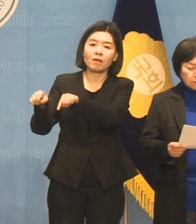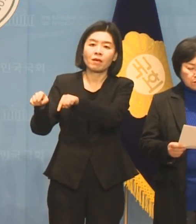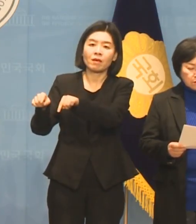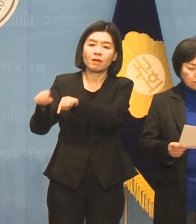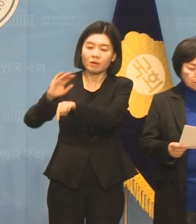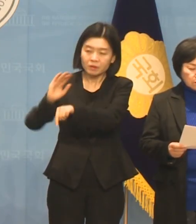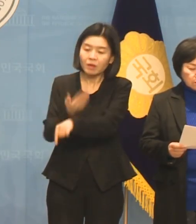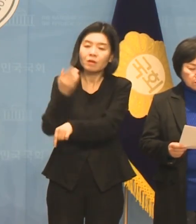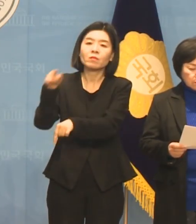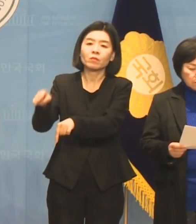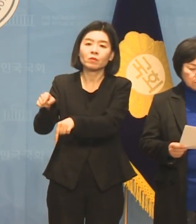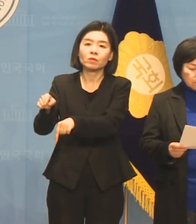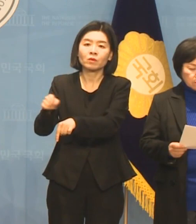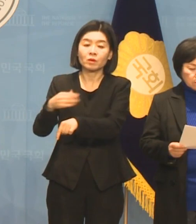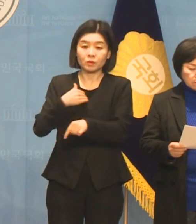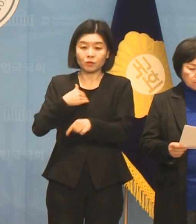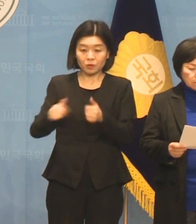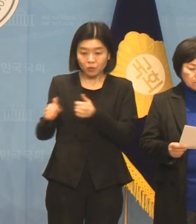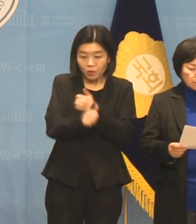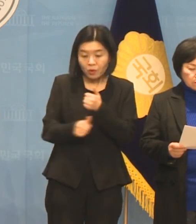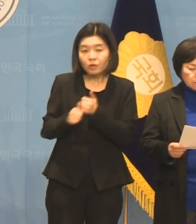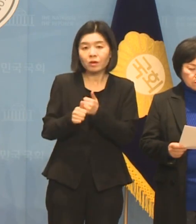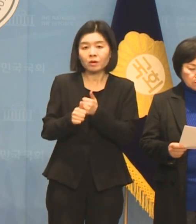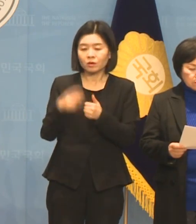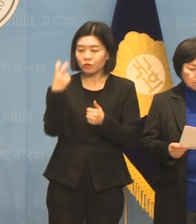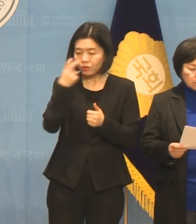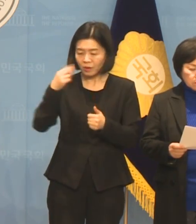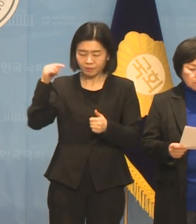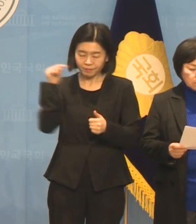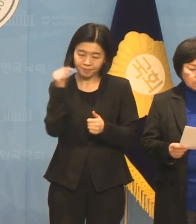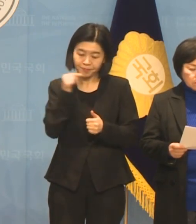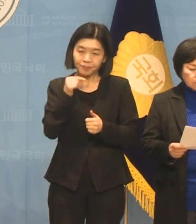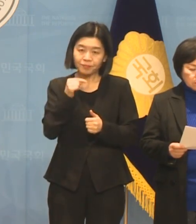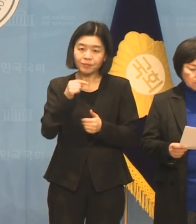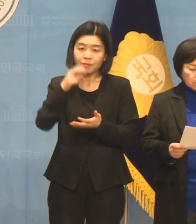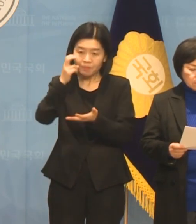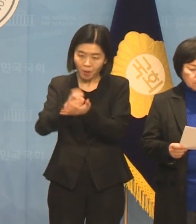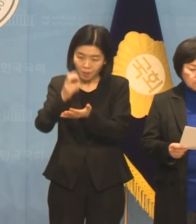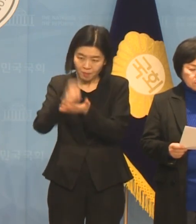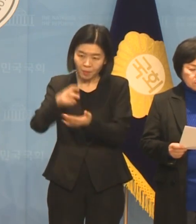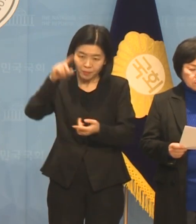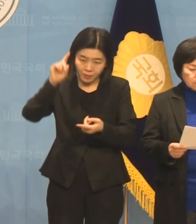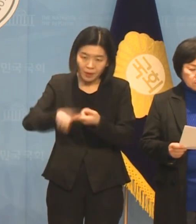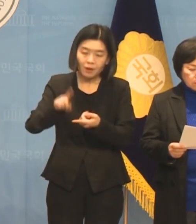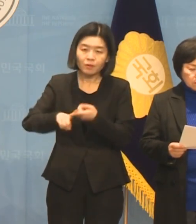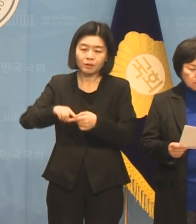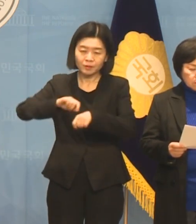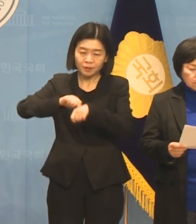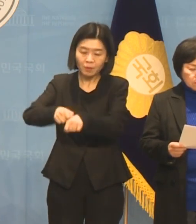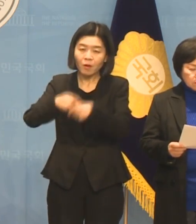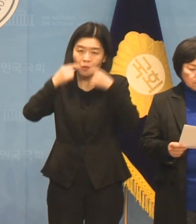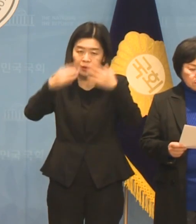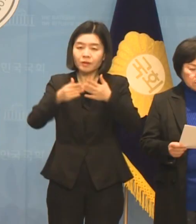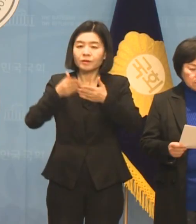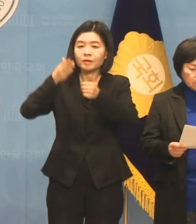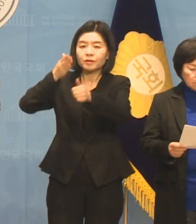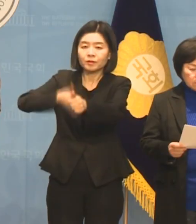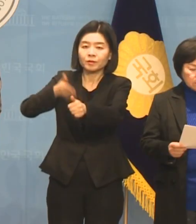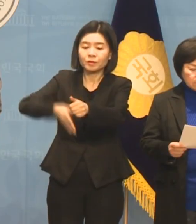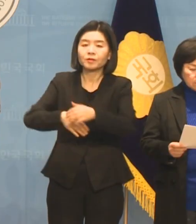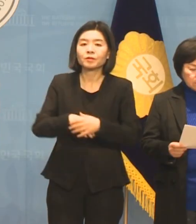따라 국민소통위원회는 철저한 수사와 법에 따른 엄정한 처벌을 강력히 요청합니다.